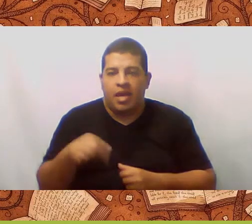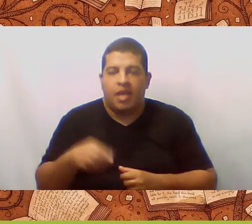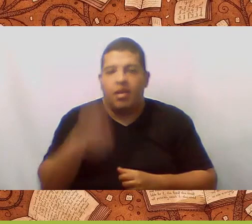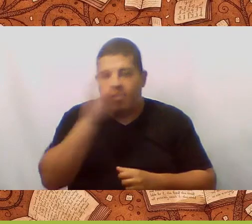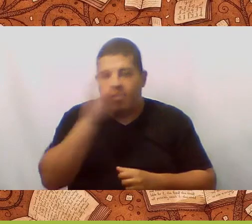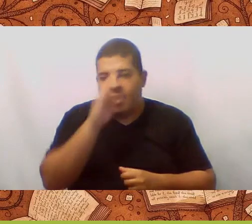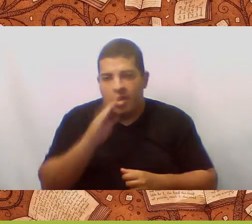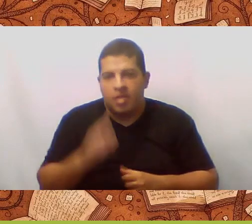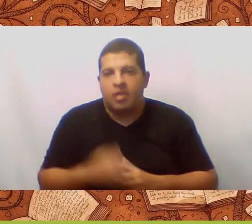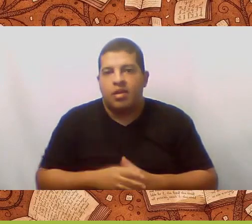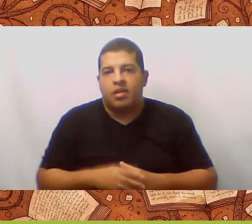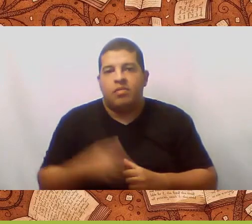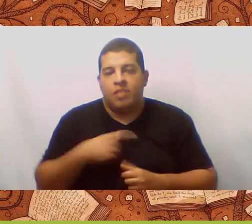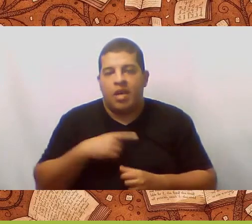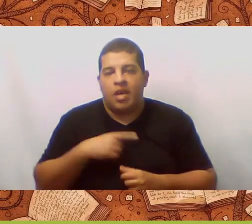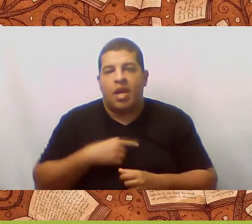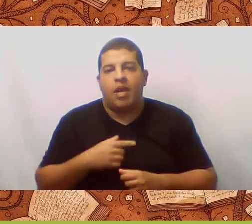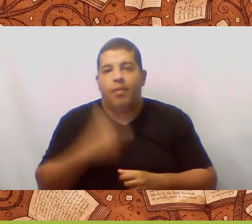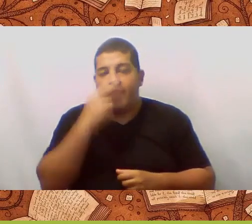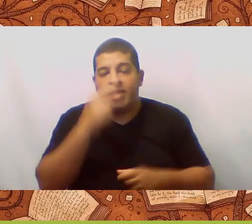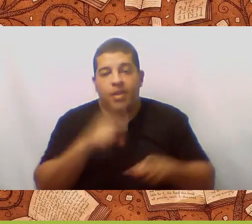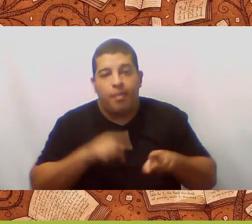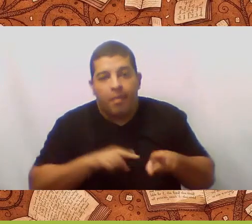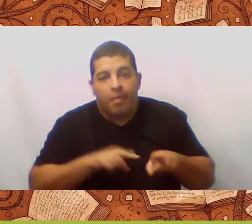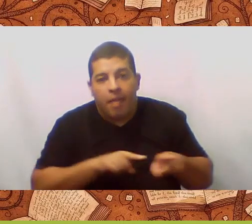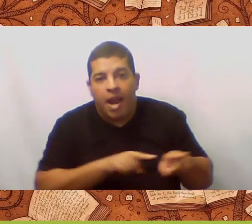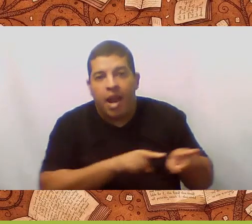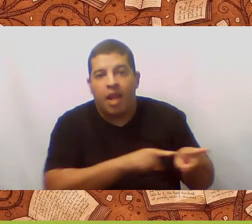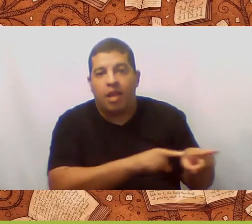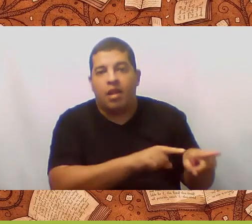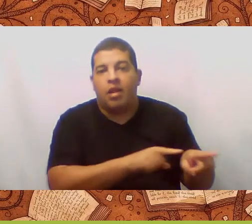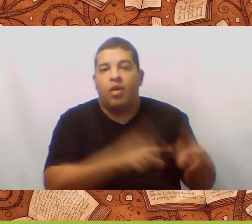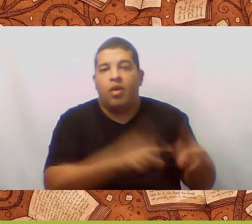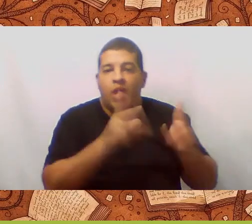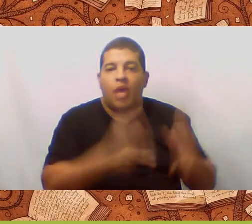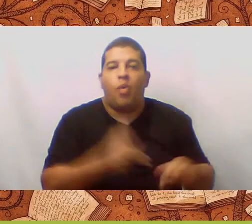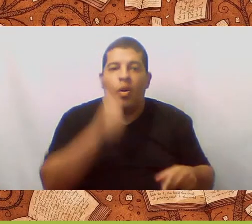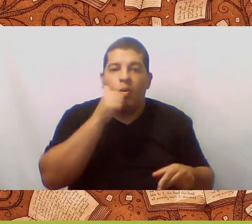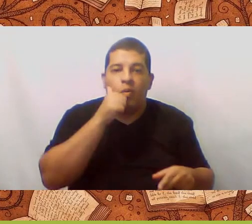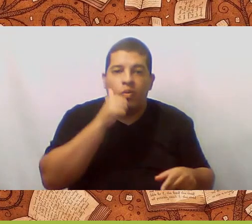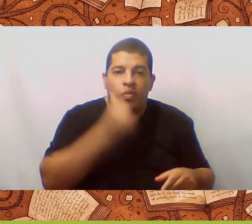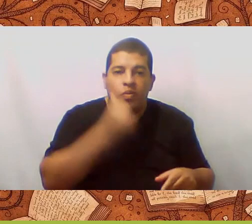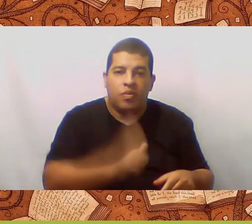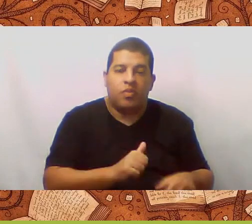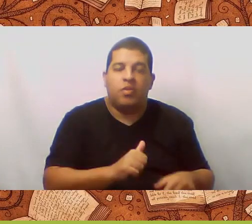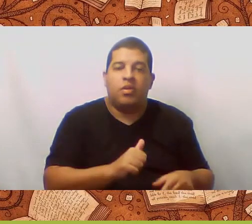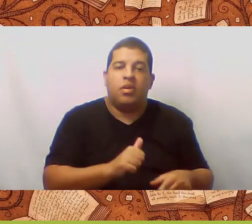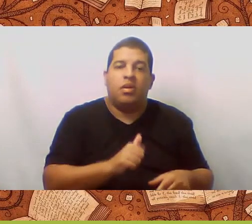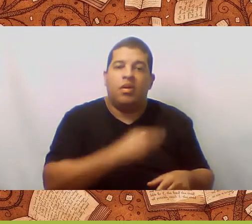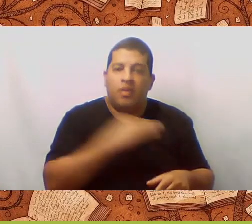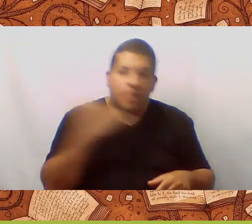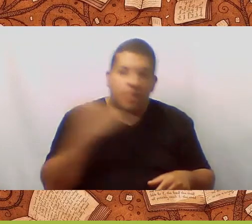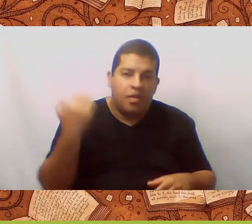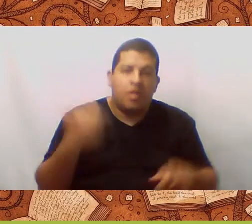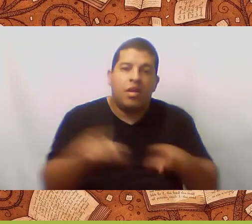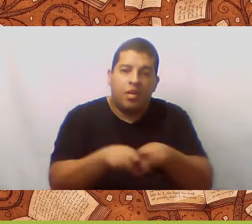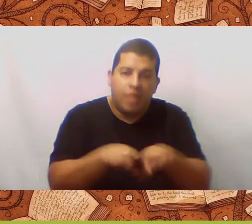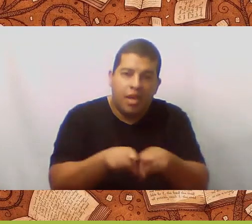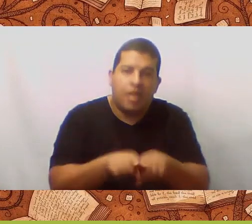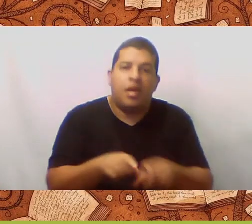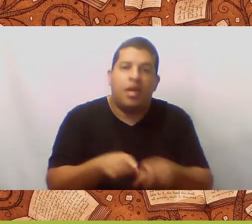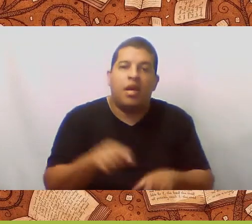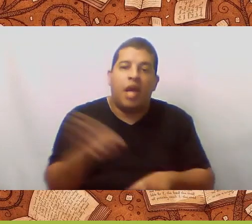de maneira paralela à expansão do movimento feminista, do movimento gay e do movimento